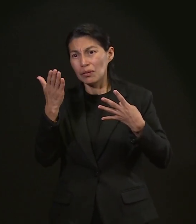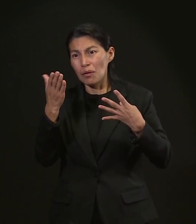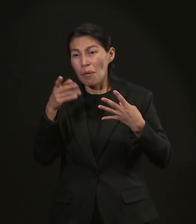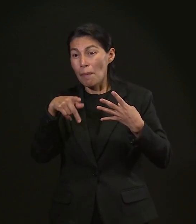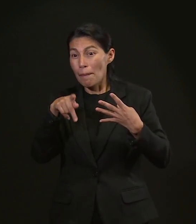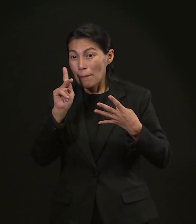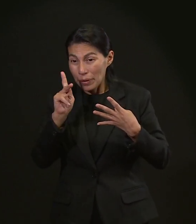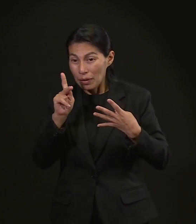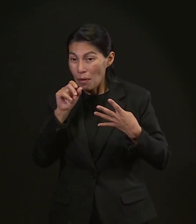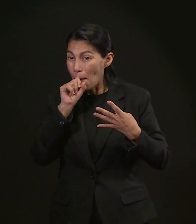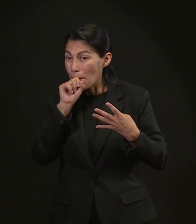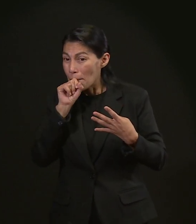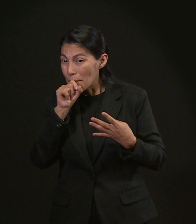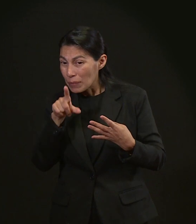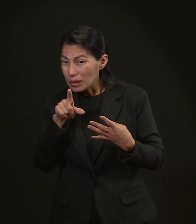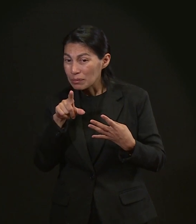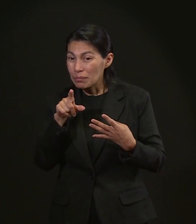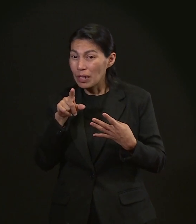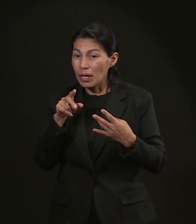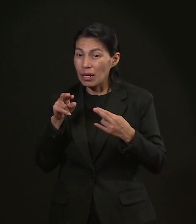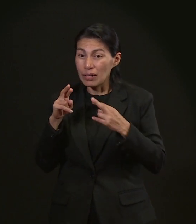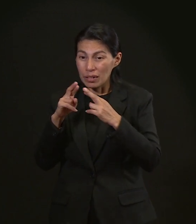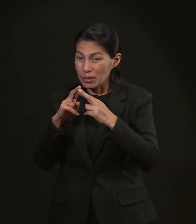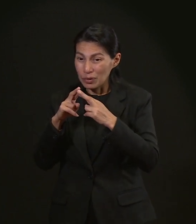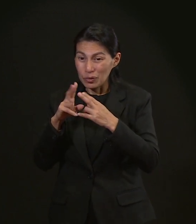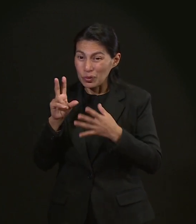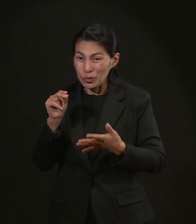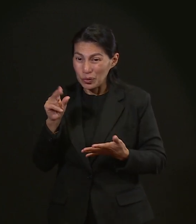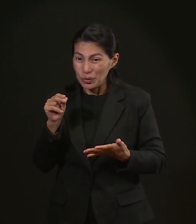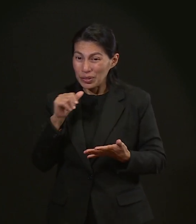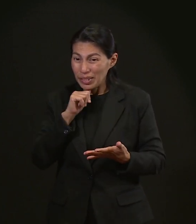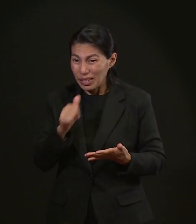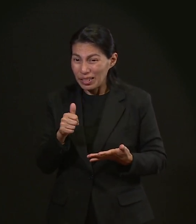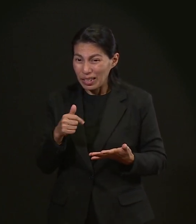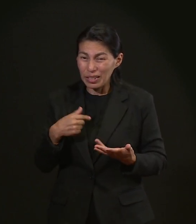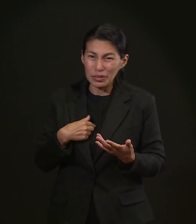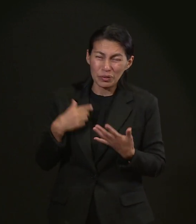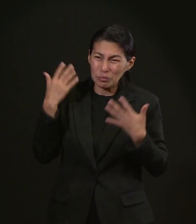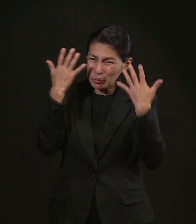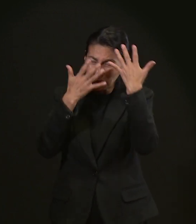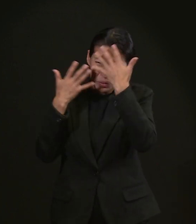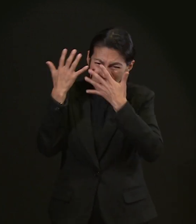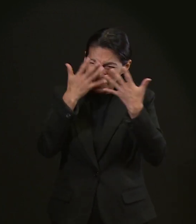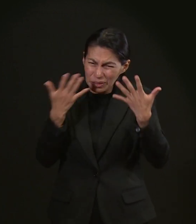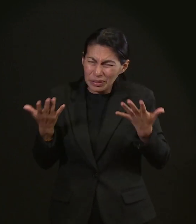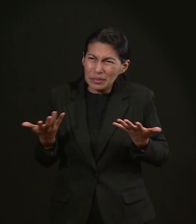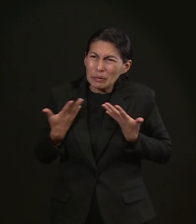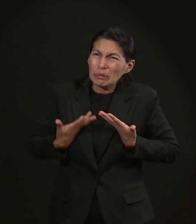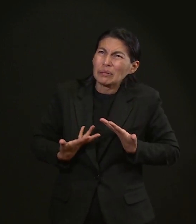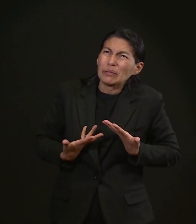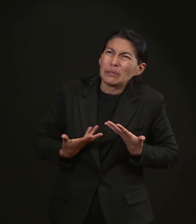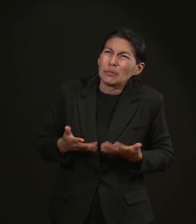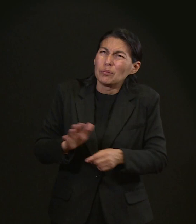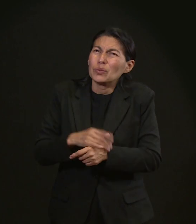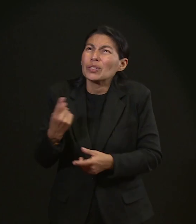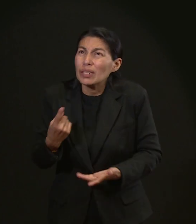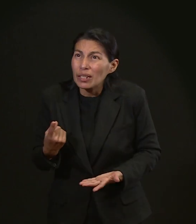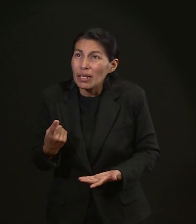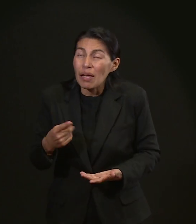no profesaba la misma religión que yo me hacía entonces no entendía me confundía